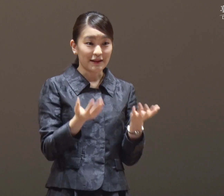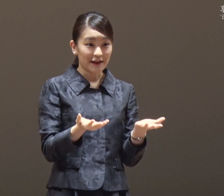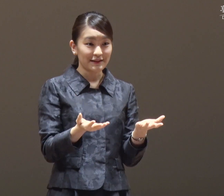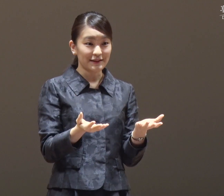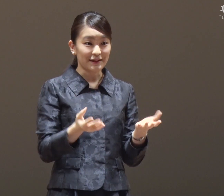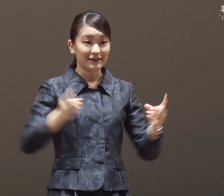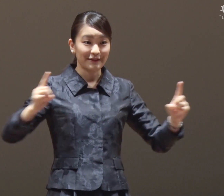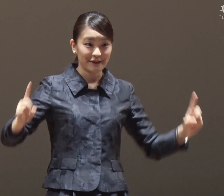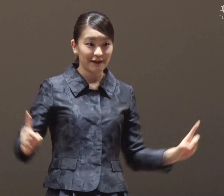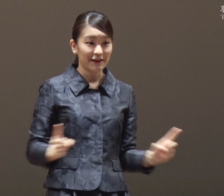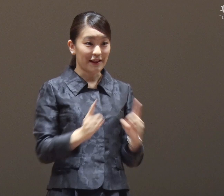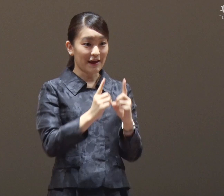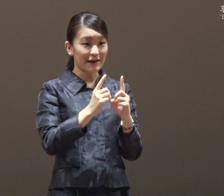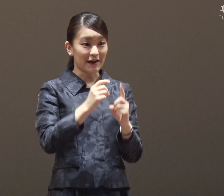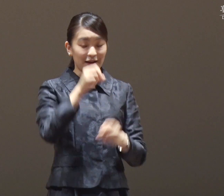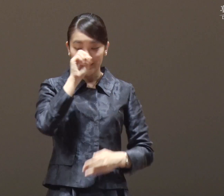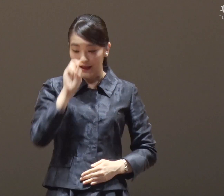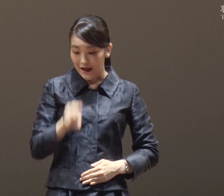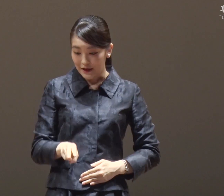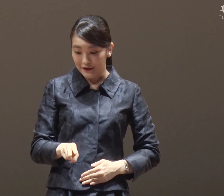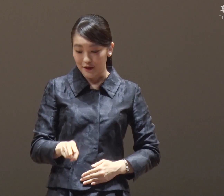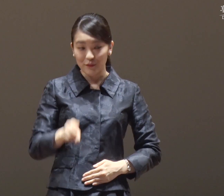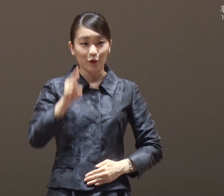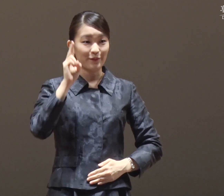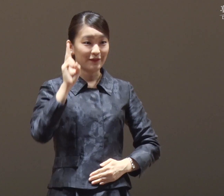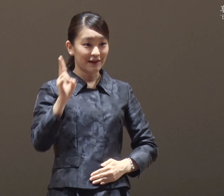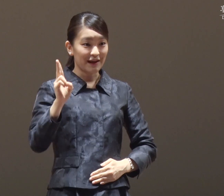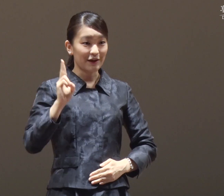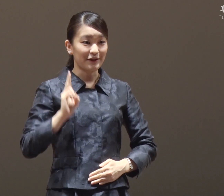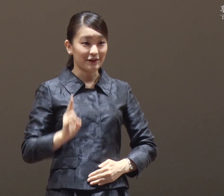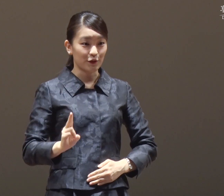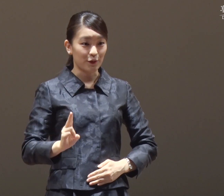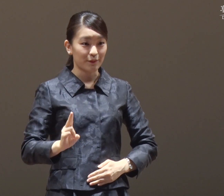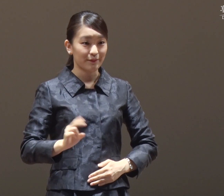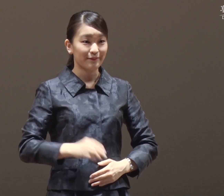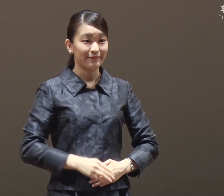新しい出会いや発見もあるでしょう